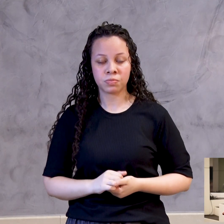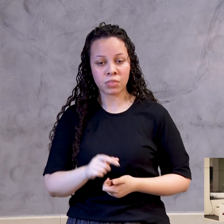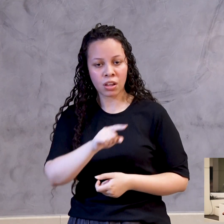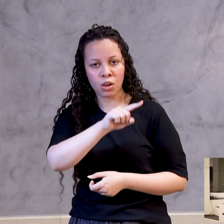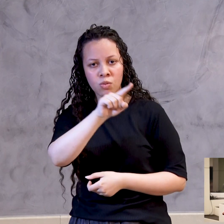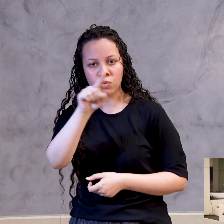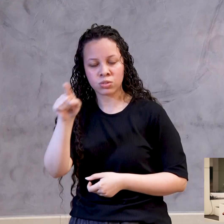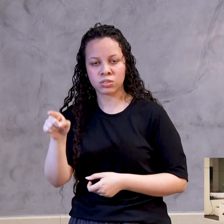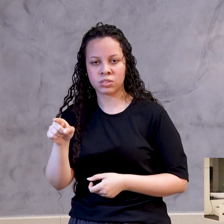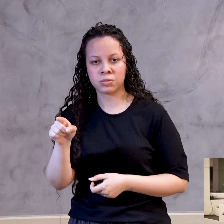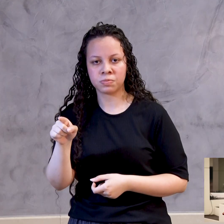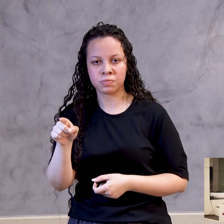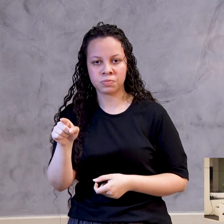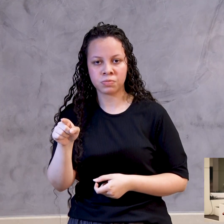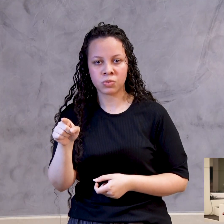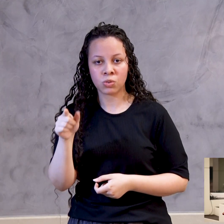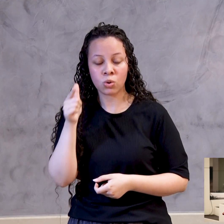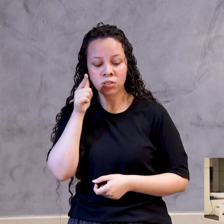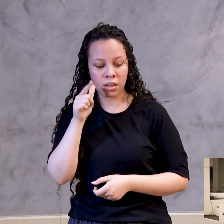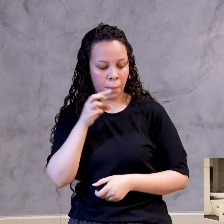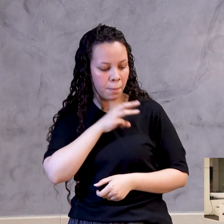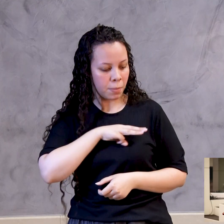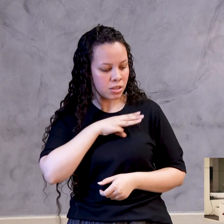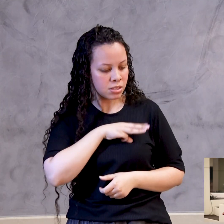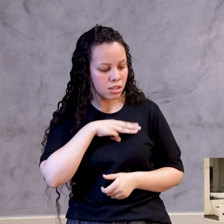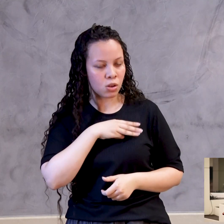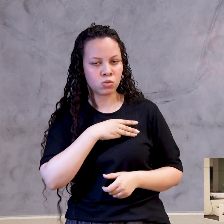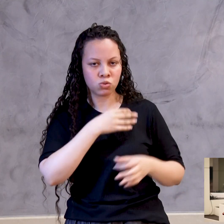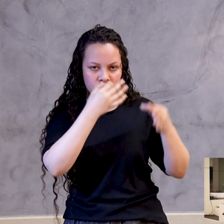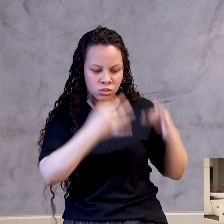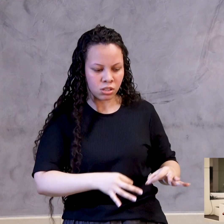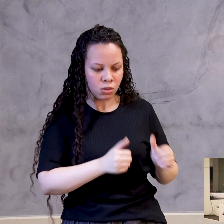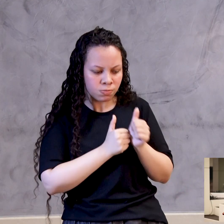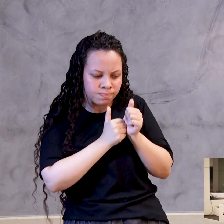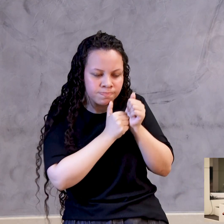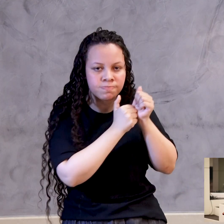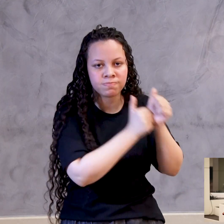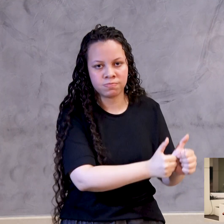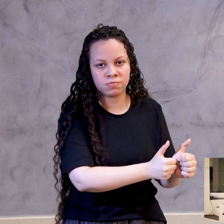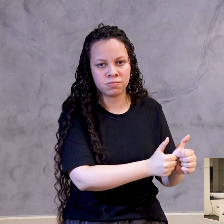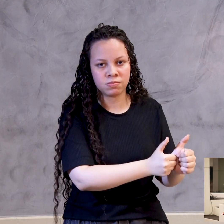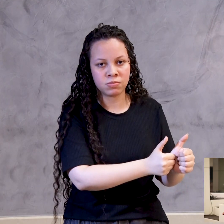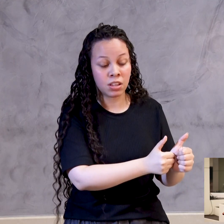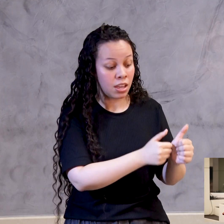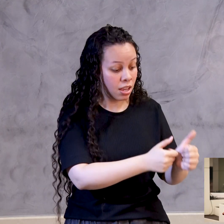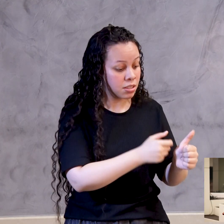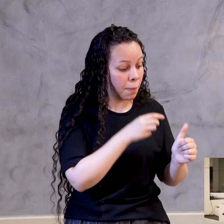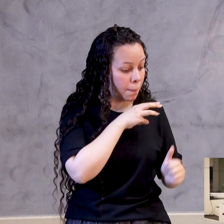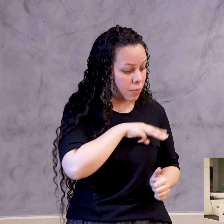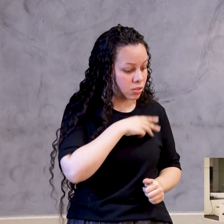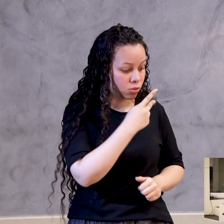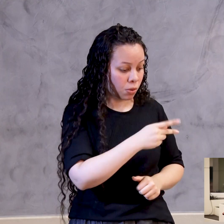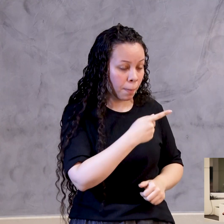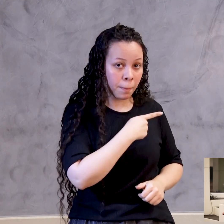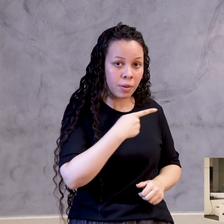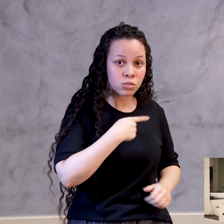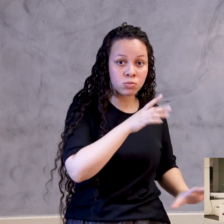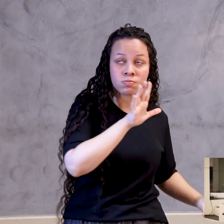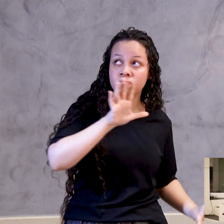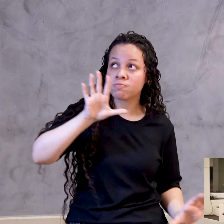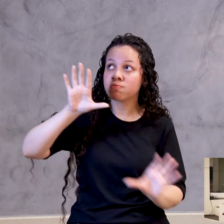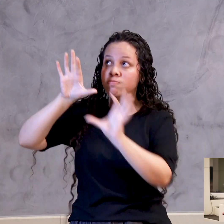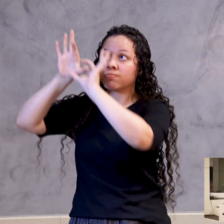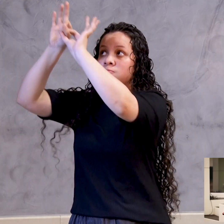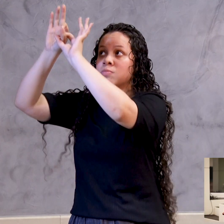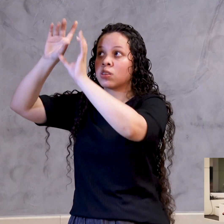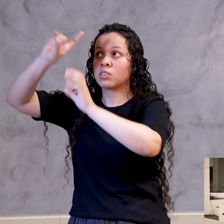estar debaixo de um verdadeiro ministério. E esse ministério, ligado a Cristo, tendo Cristo como cabeça, tal como está